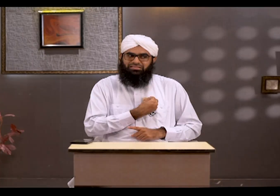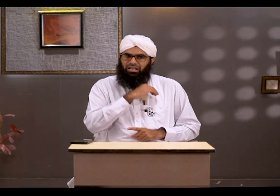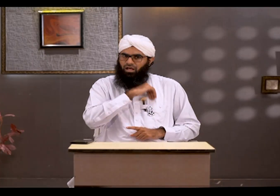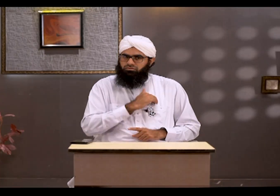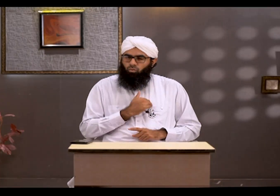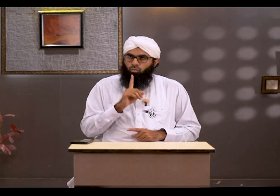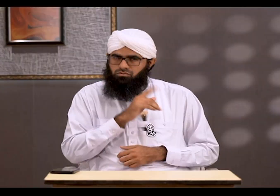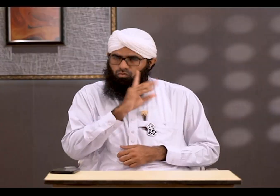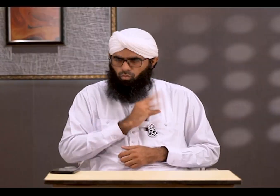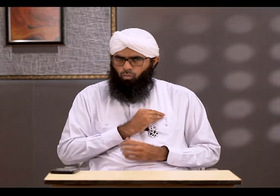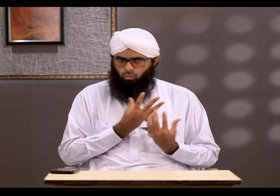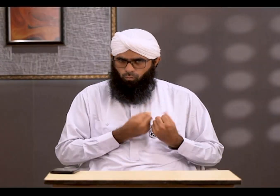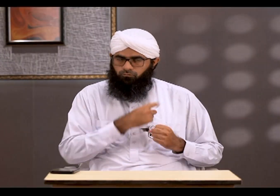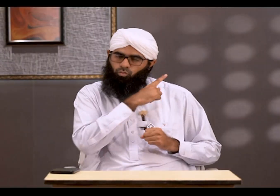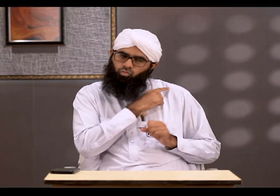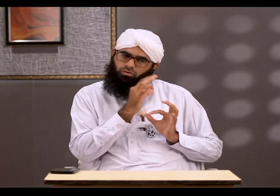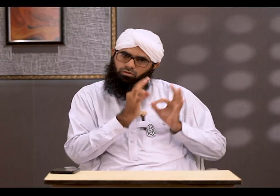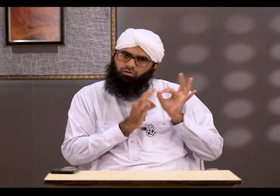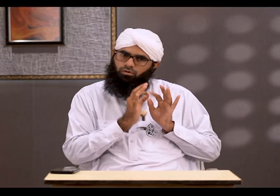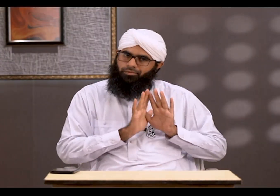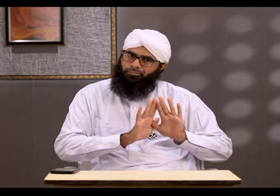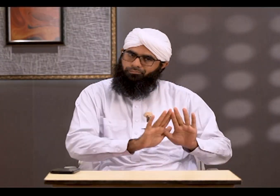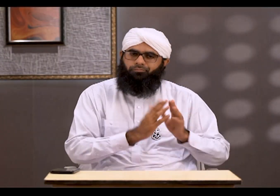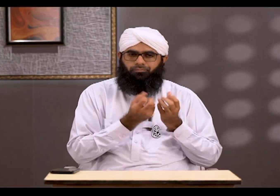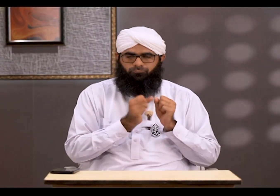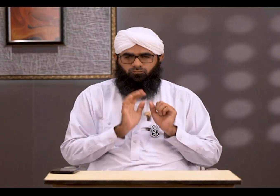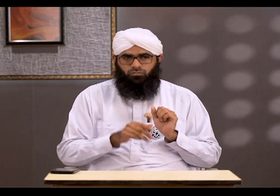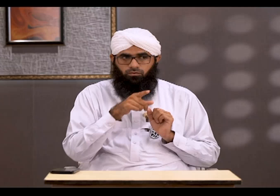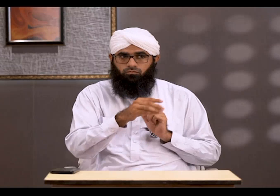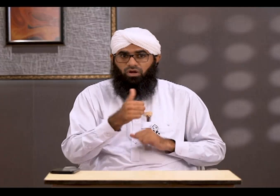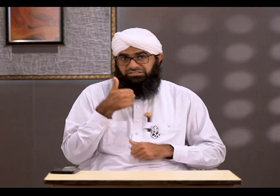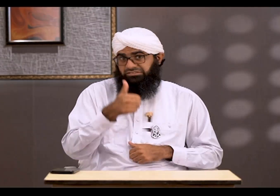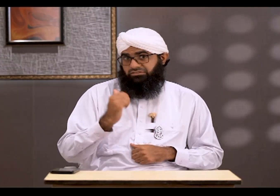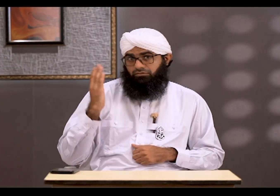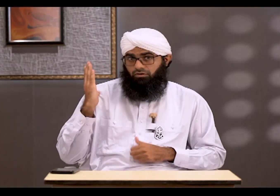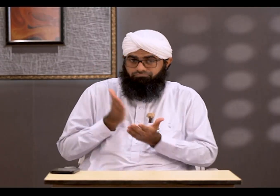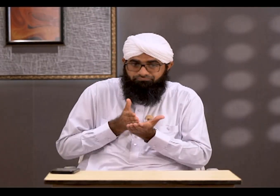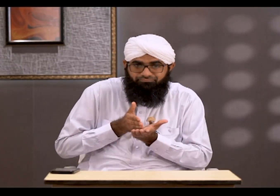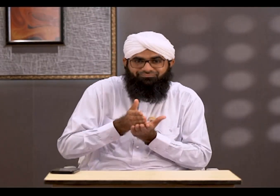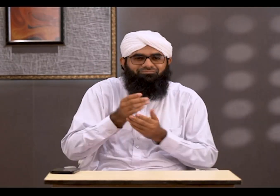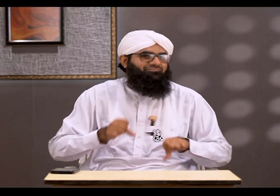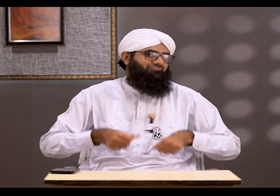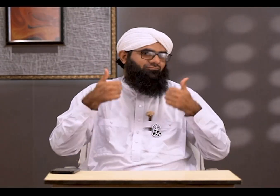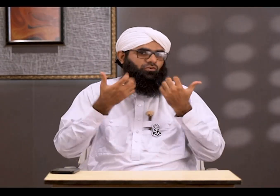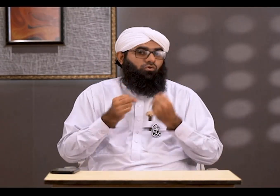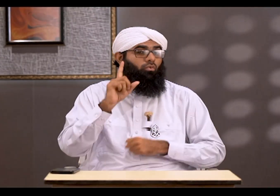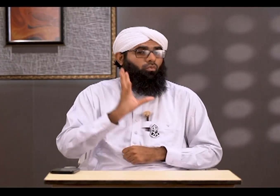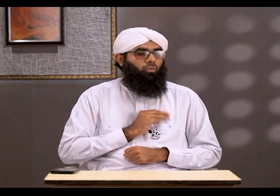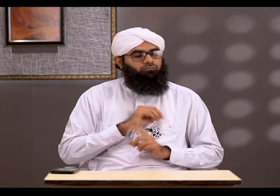خوف خدا اسے گناہوں کی اندھیری راہ سے بچا کر نیک اعمال کے سیدھے راستے پر گامزن رکھتی ہے۔ قرآن کریم میں